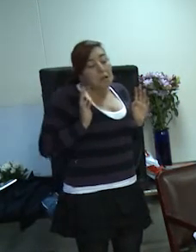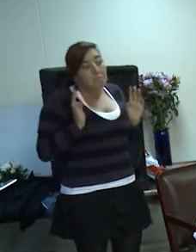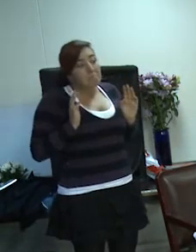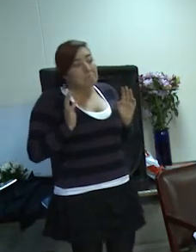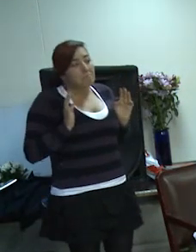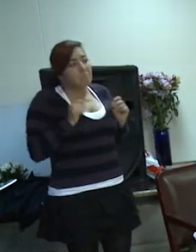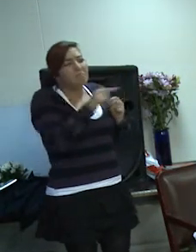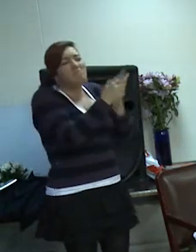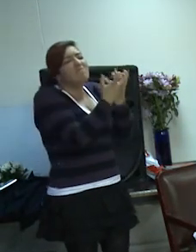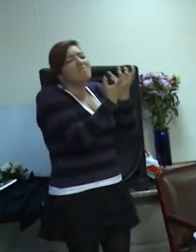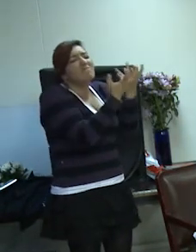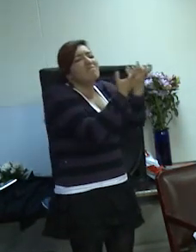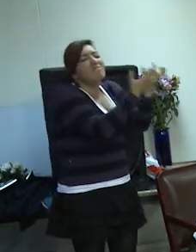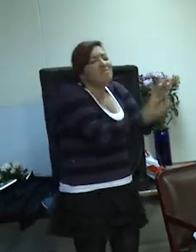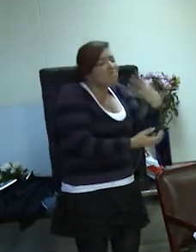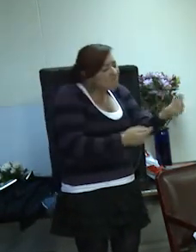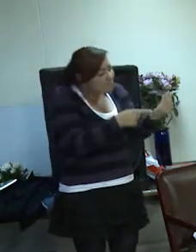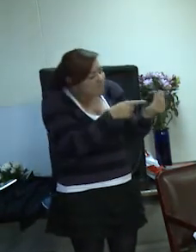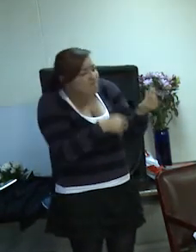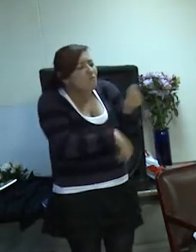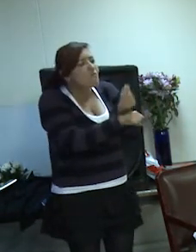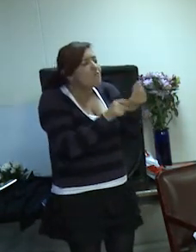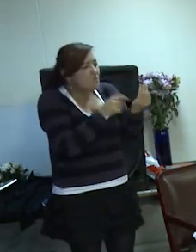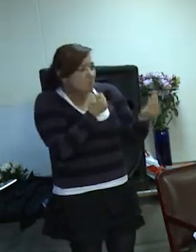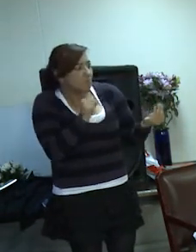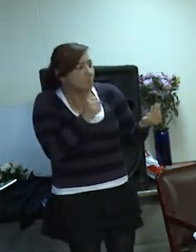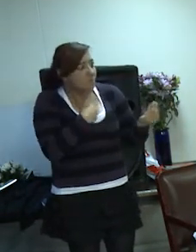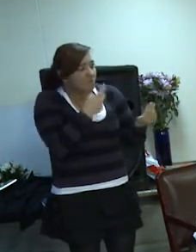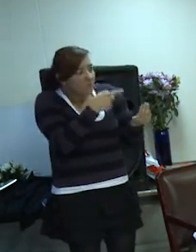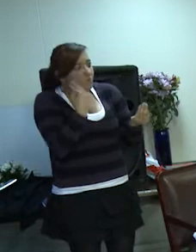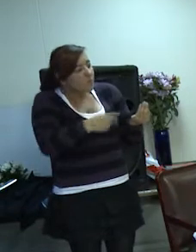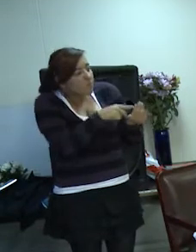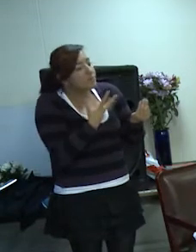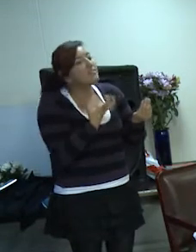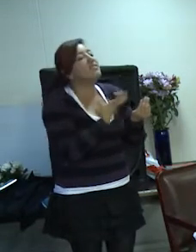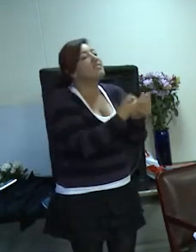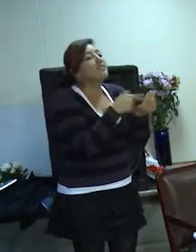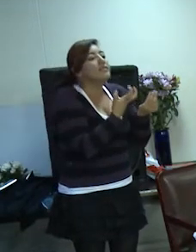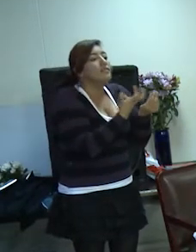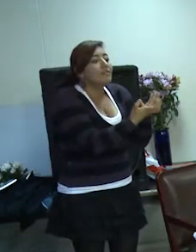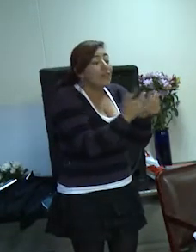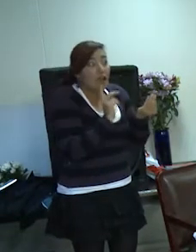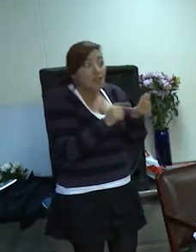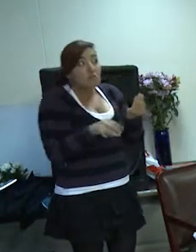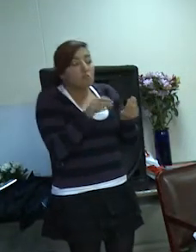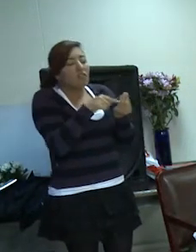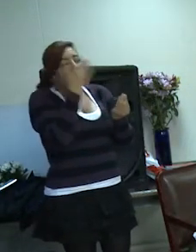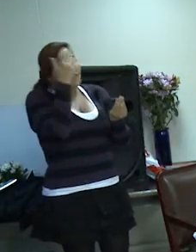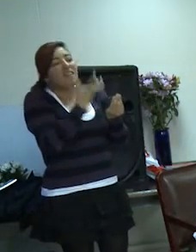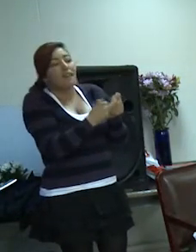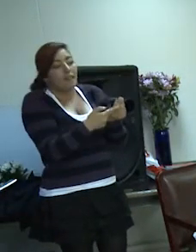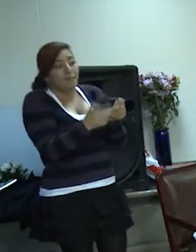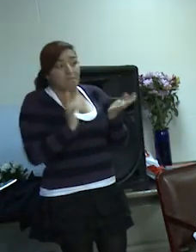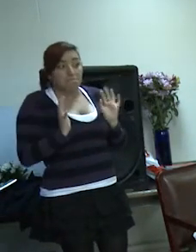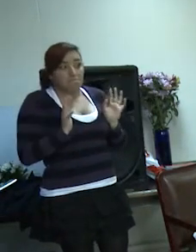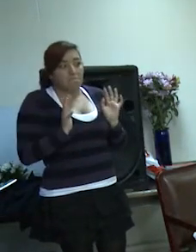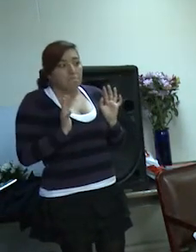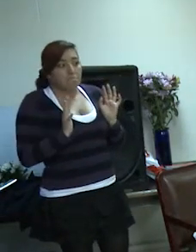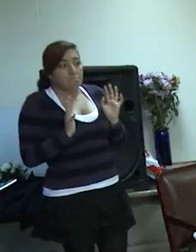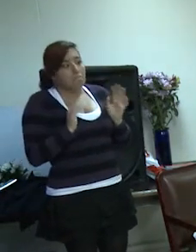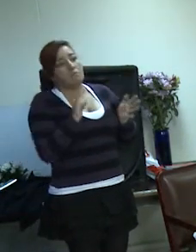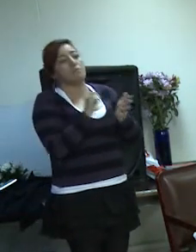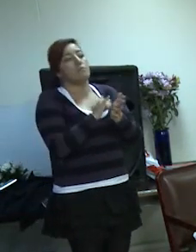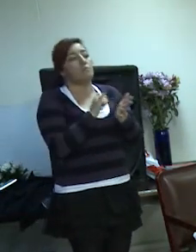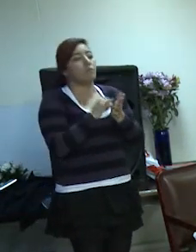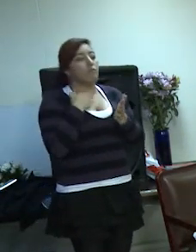¿Qué queremos hacer con estos jóvenes de las barras futboleras? ¿Sí? Creo que es por ahí que hay que arrancar. Pero insisto que la